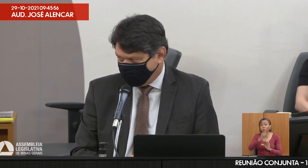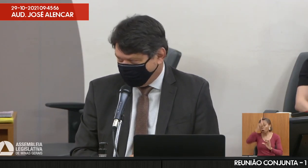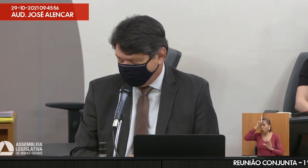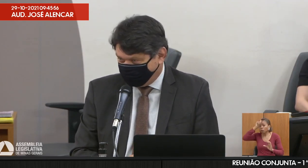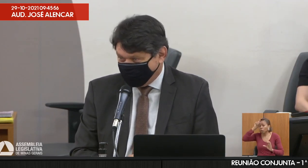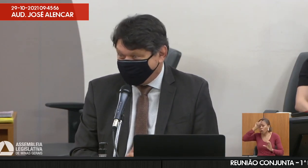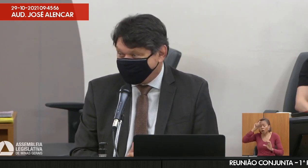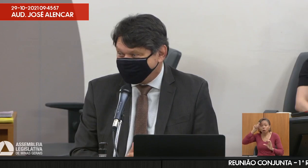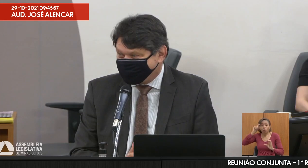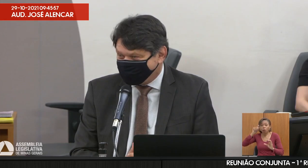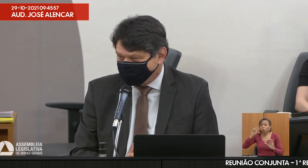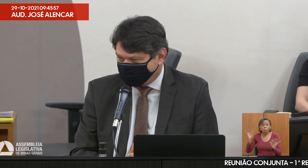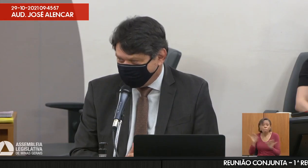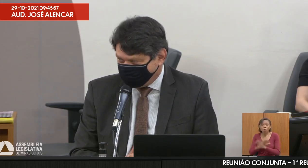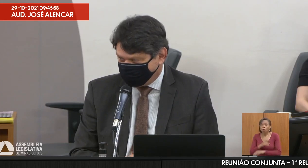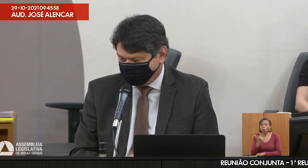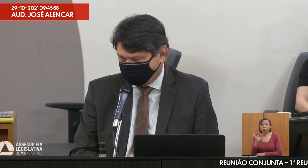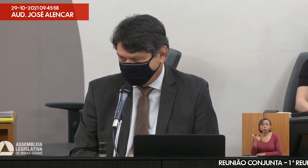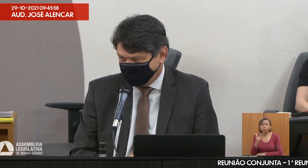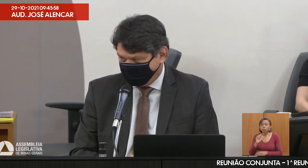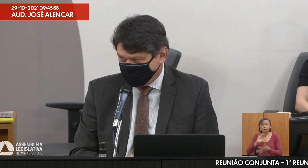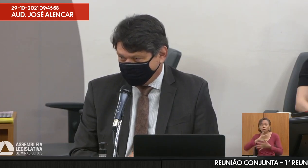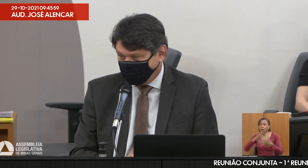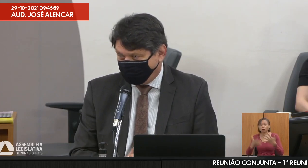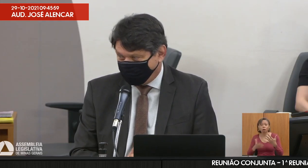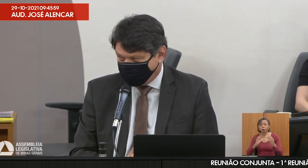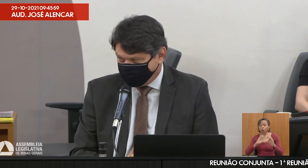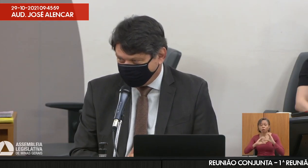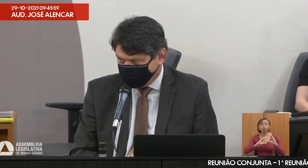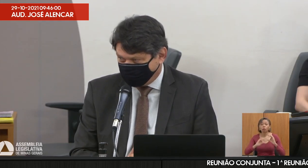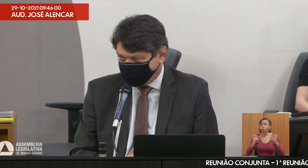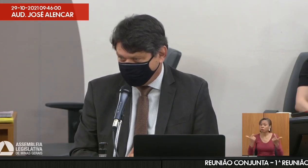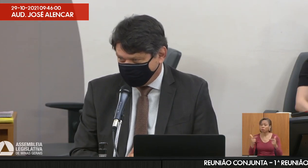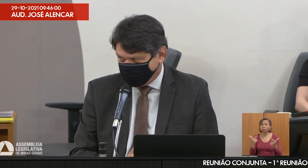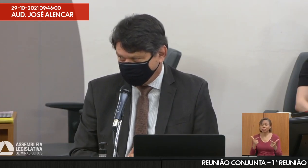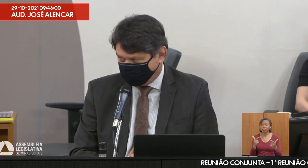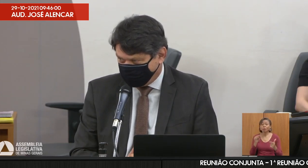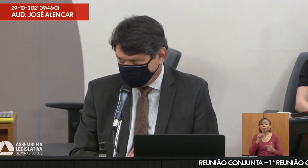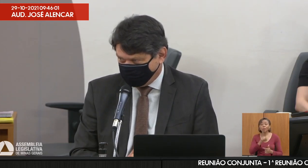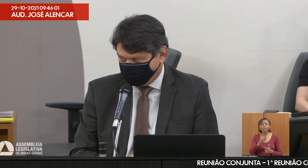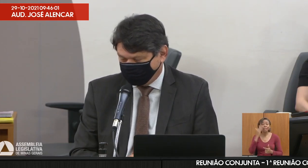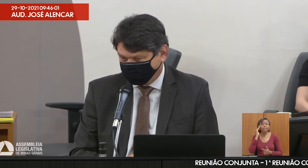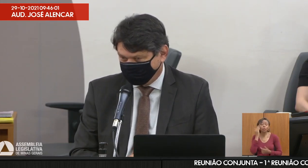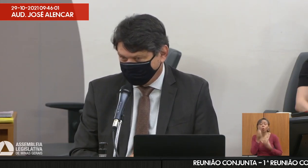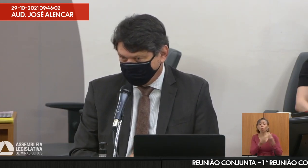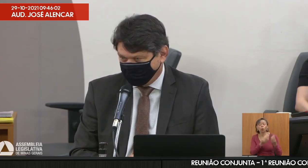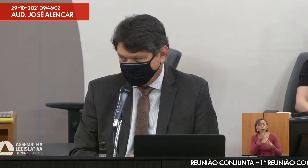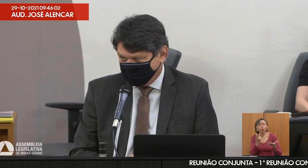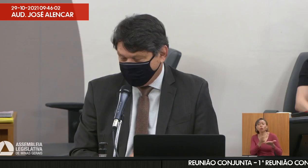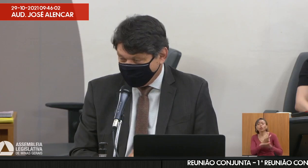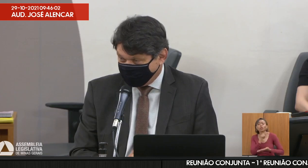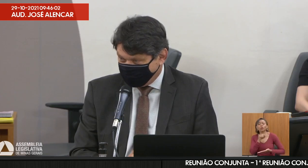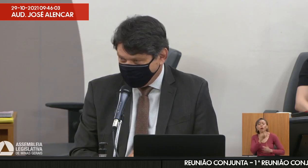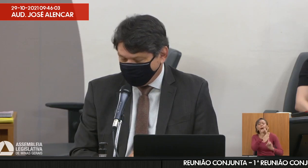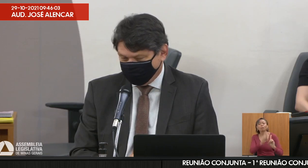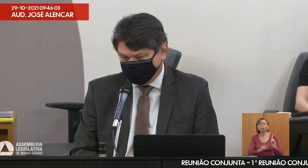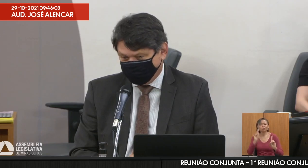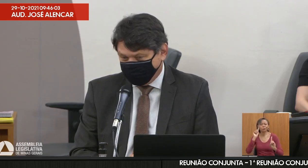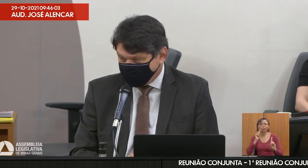preparado para entender, para compreender o que, que tinha acontecido. E ela veio e